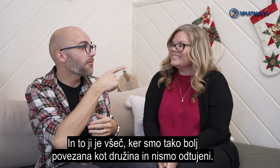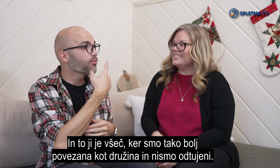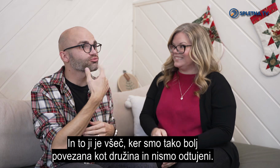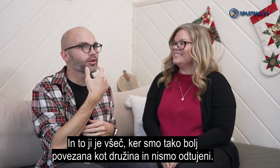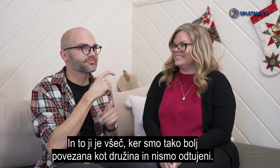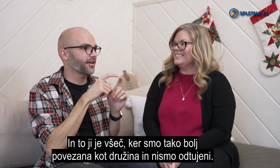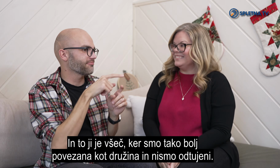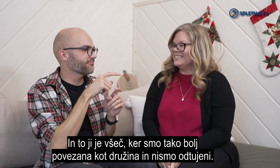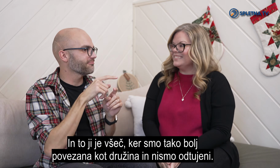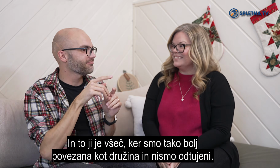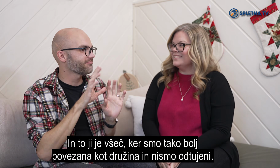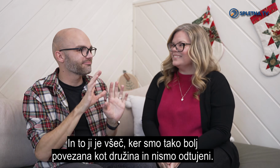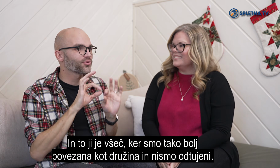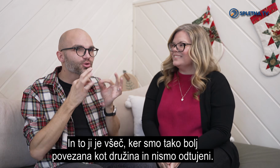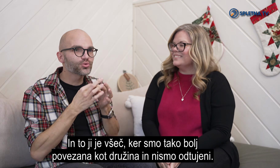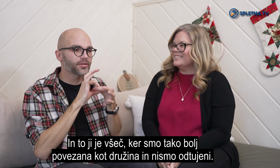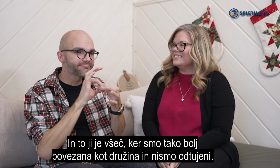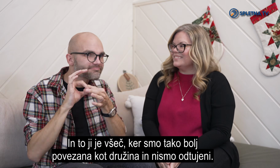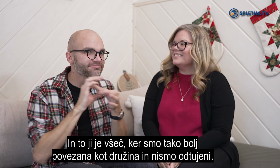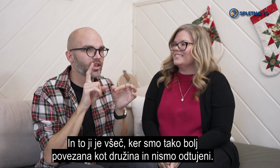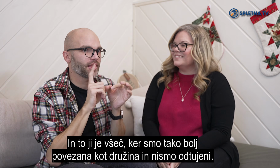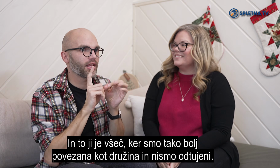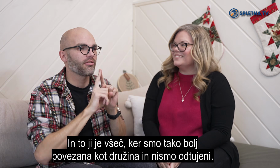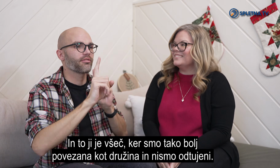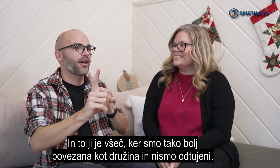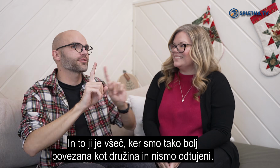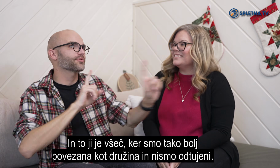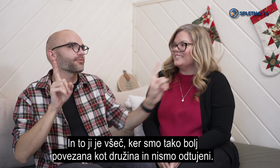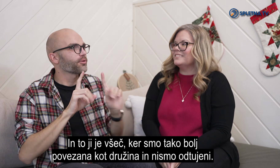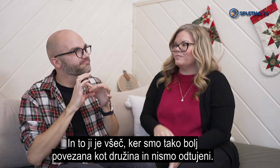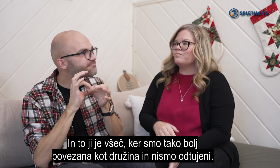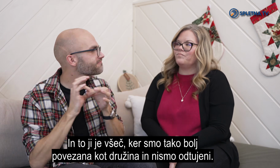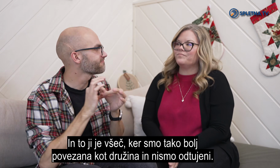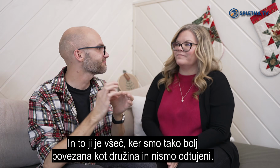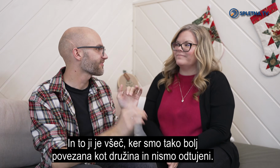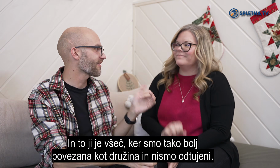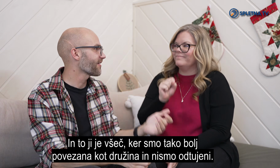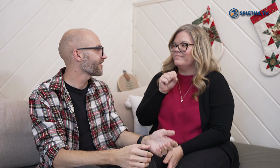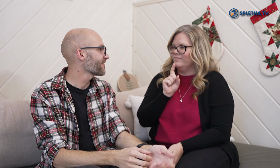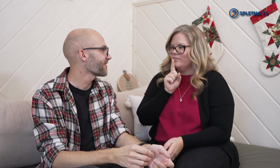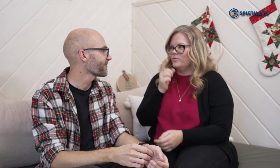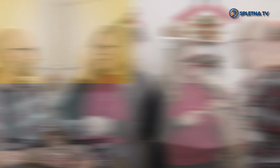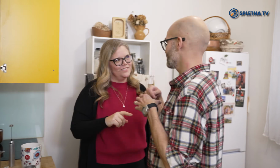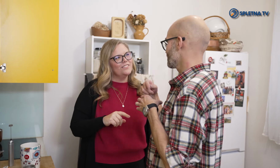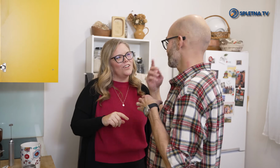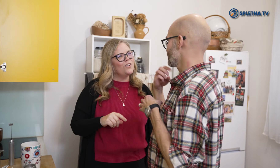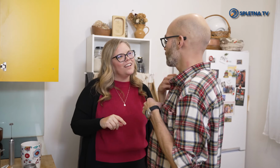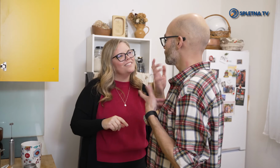In to ji je všeč, ker smo tako bolj povezani kot družina in nismo odtujeni.